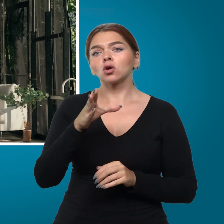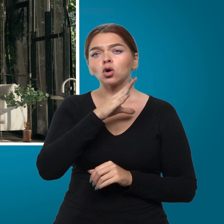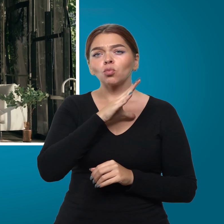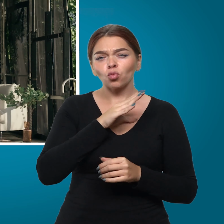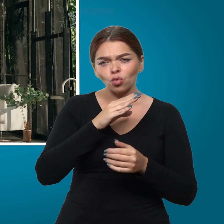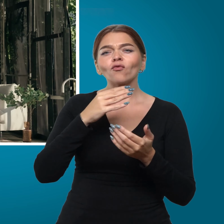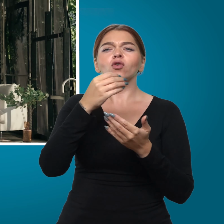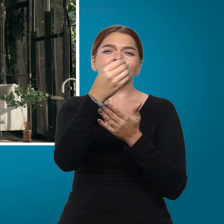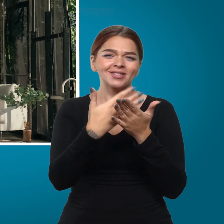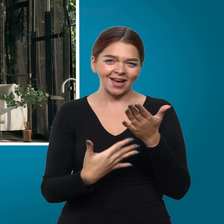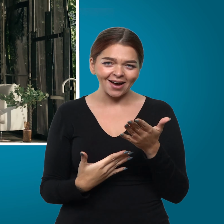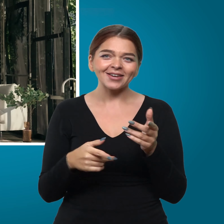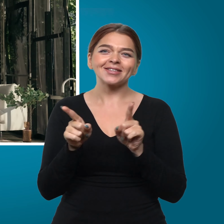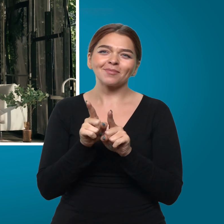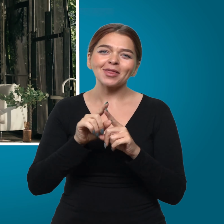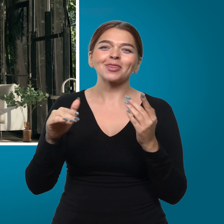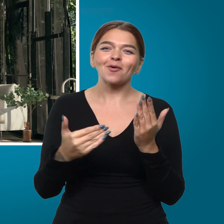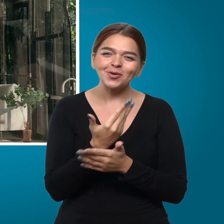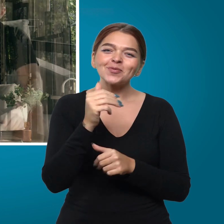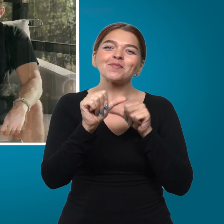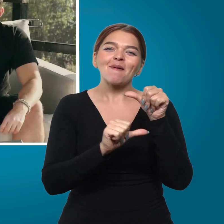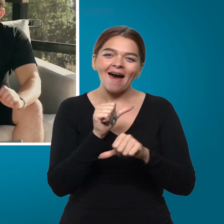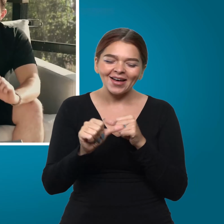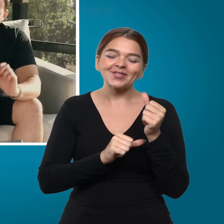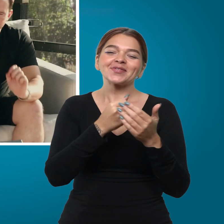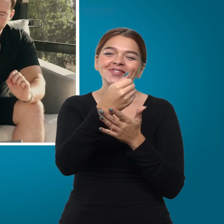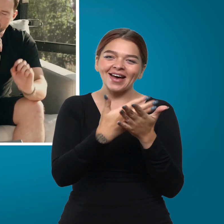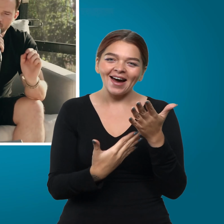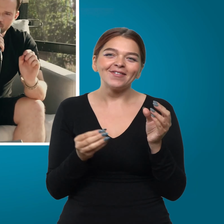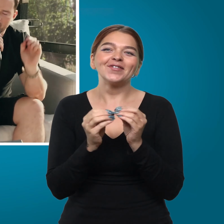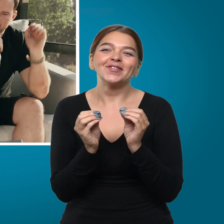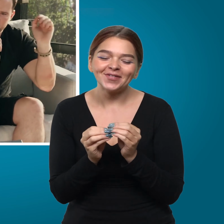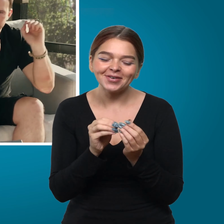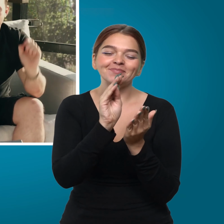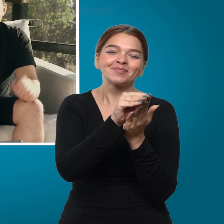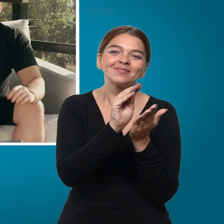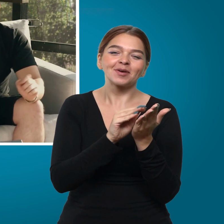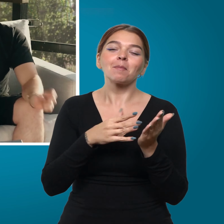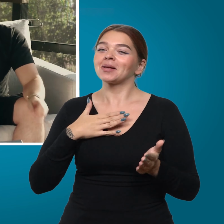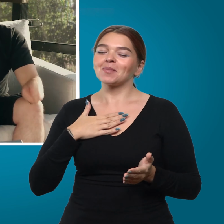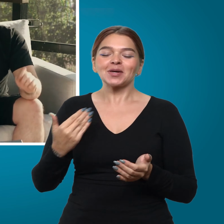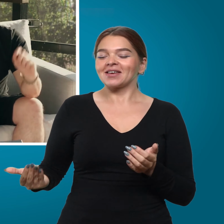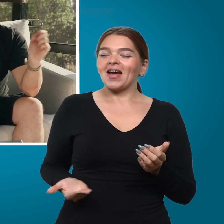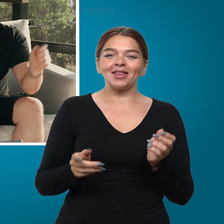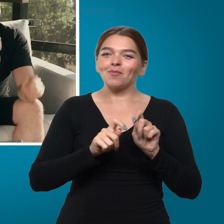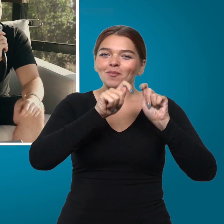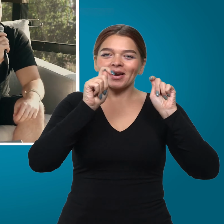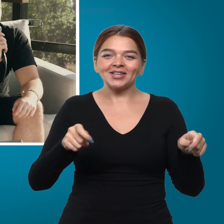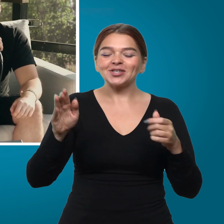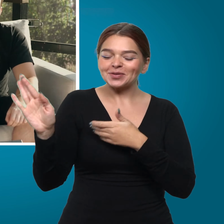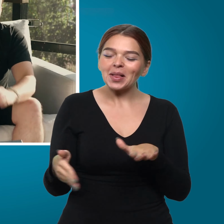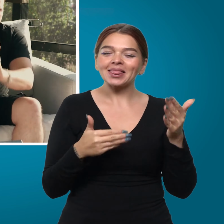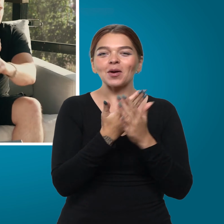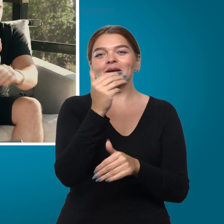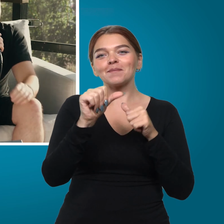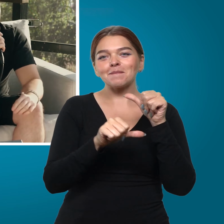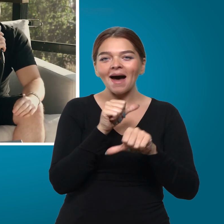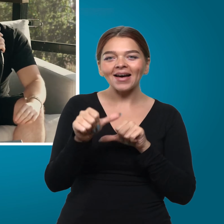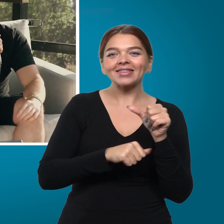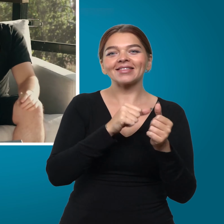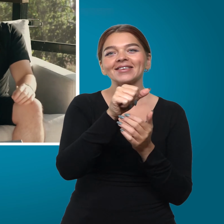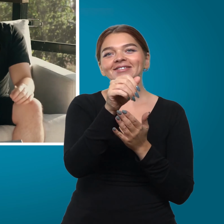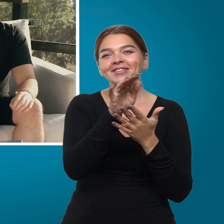sumanimo apie knygą. Sumanimas pas mane irgi buvo toksai sąrašas naujų metų, kad ką galėčiau nuveikti. Šiaip pas mane knygai